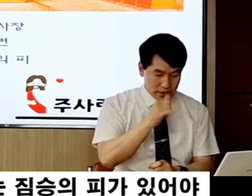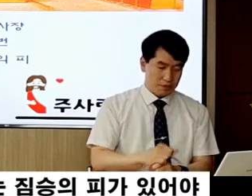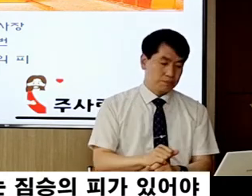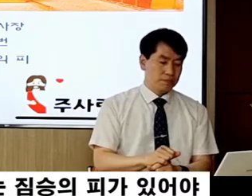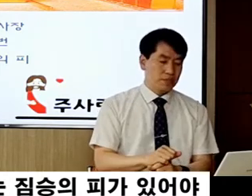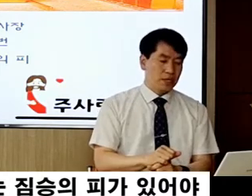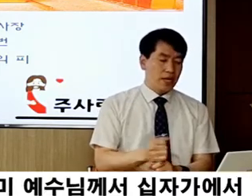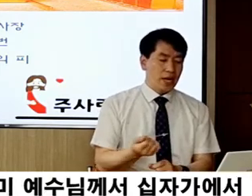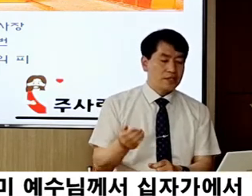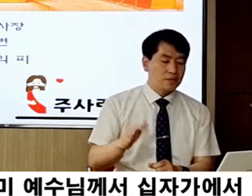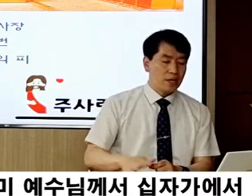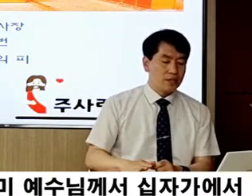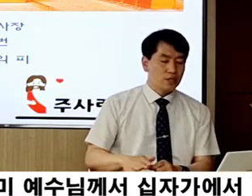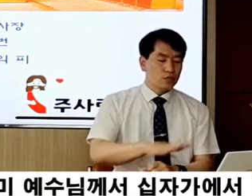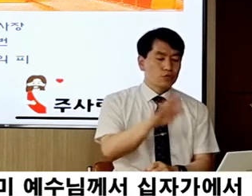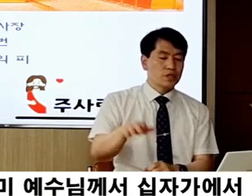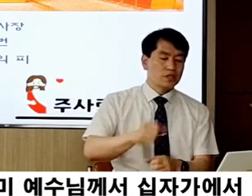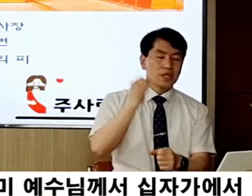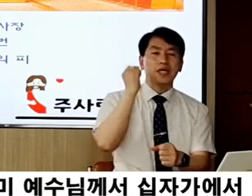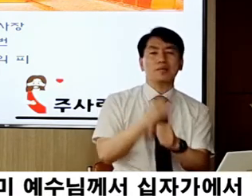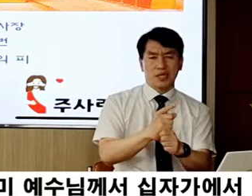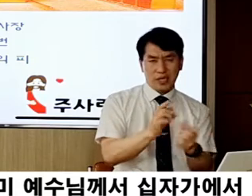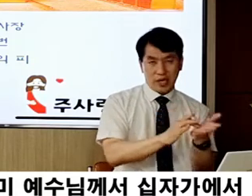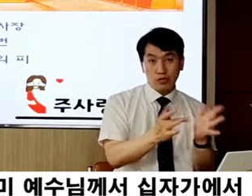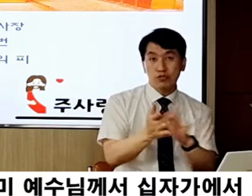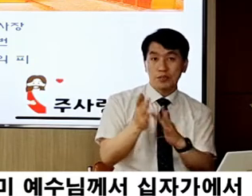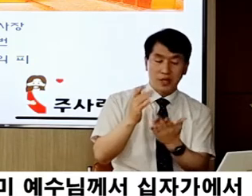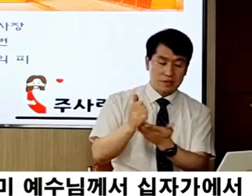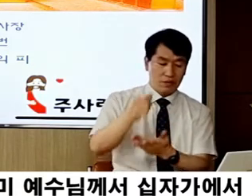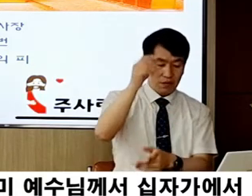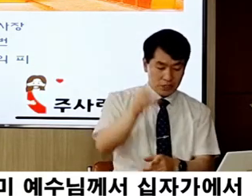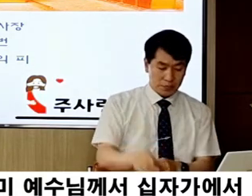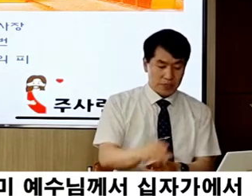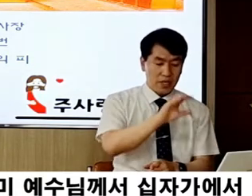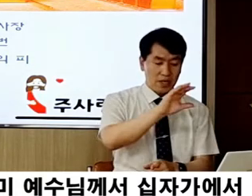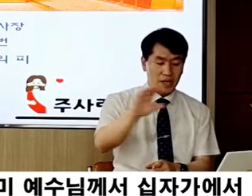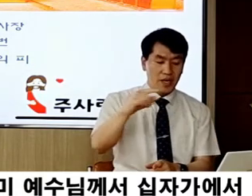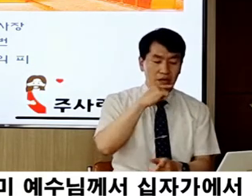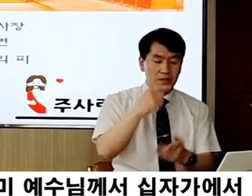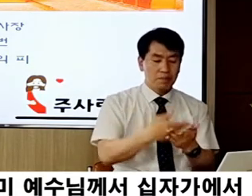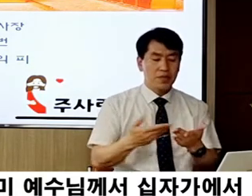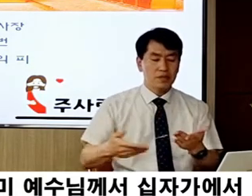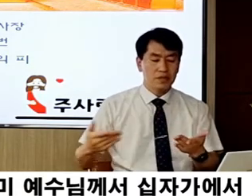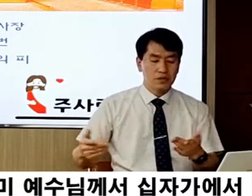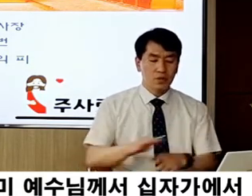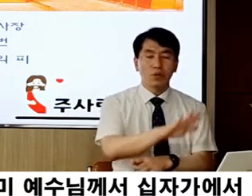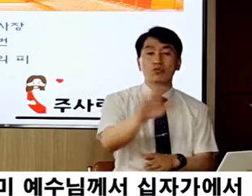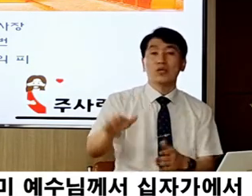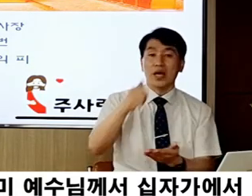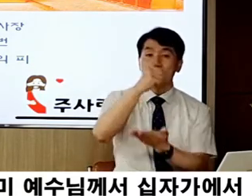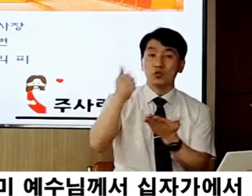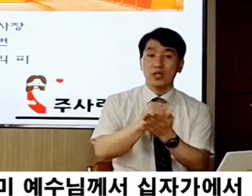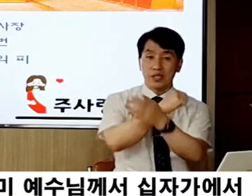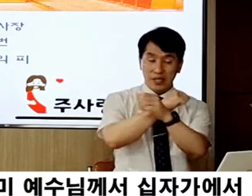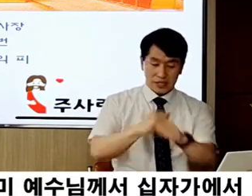있습니다. 하지만 우리는 이미 예수님께서 십자가에 피 흘려서 우리의 죄를